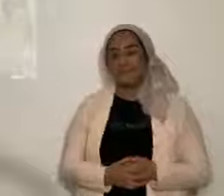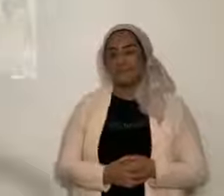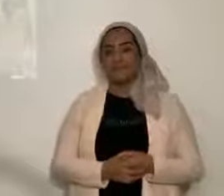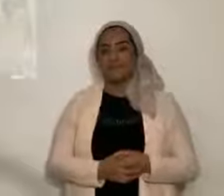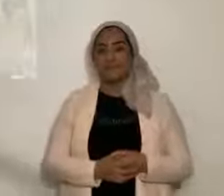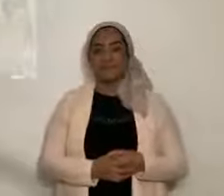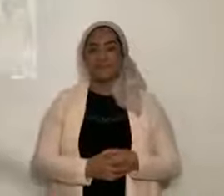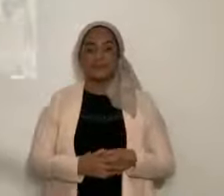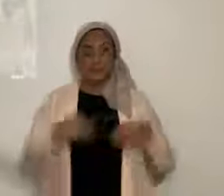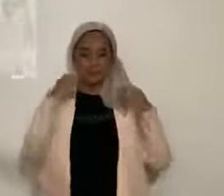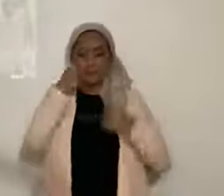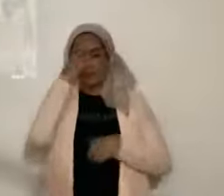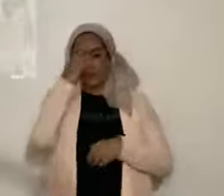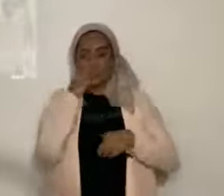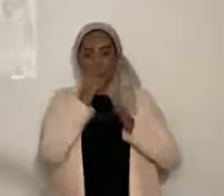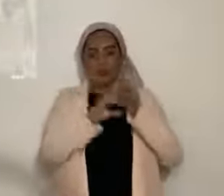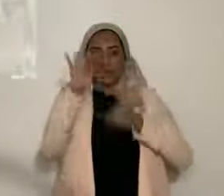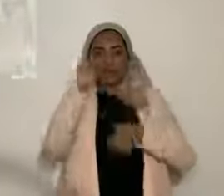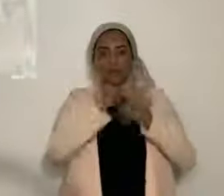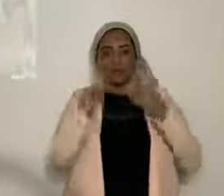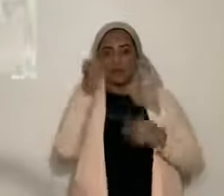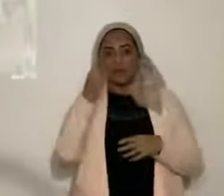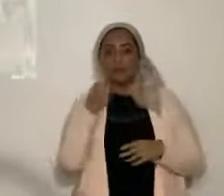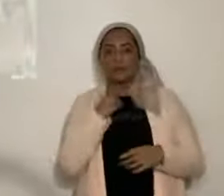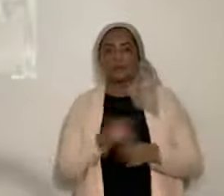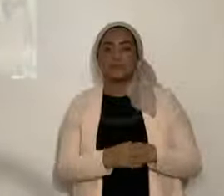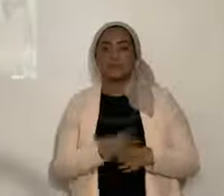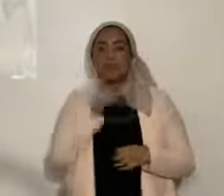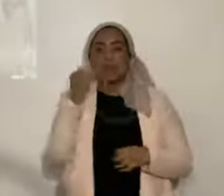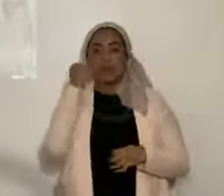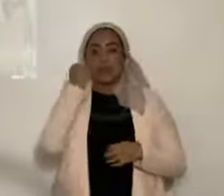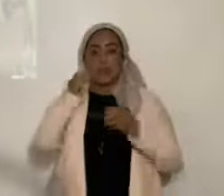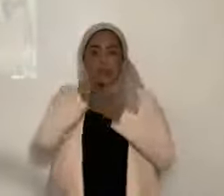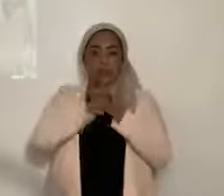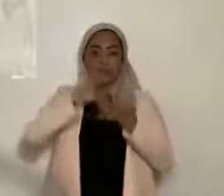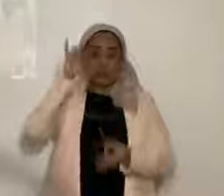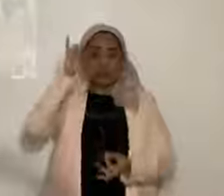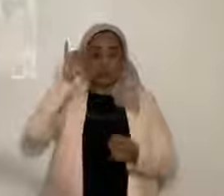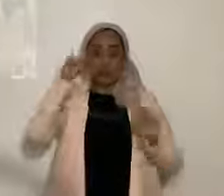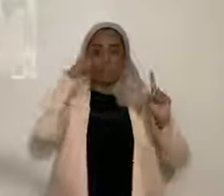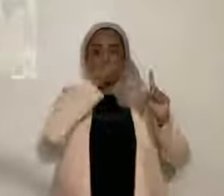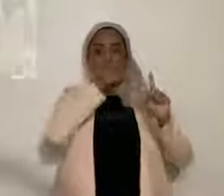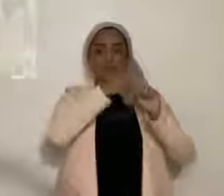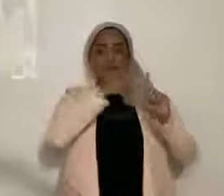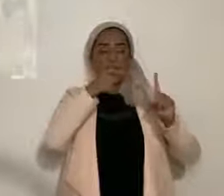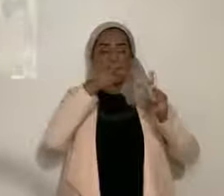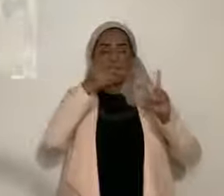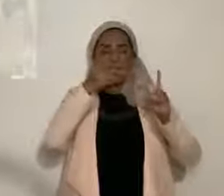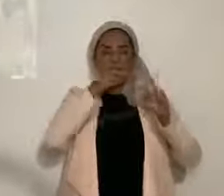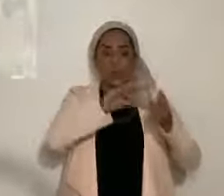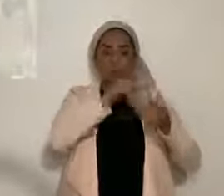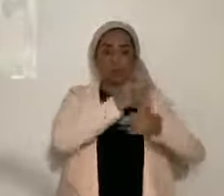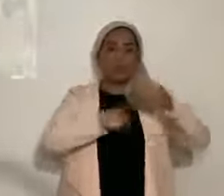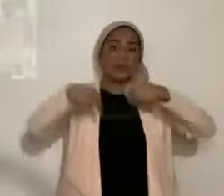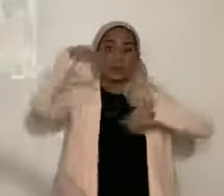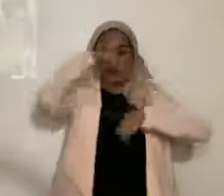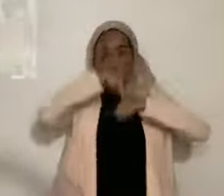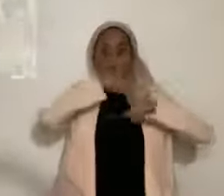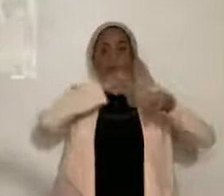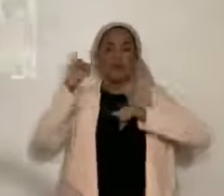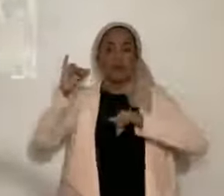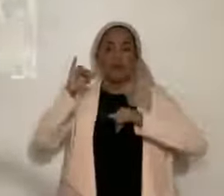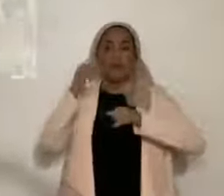tremendo, ¿verdad? Sí, Romanos 8:11 dice, Y si el Ruach HaKodesh de aquel que levantó de los muertos a Yahshua mora en vosotros, el que levantó